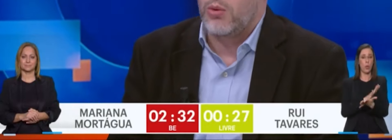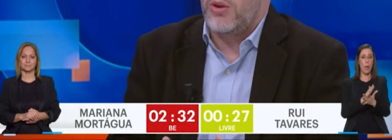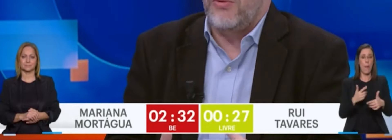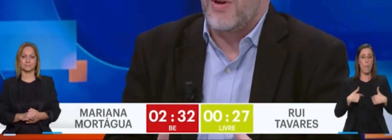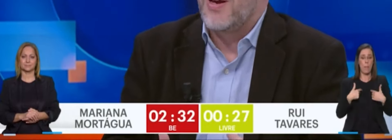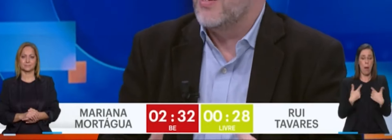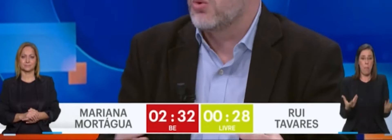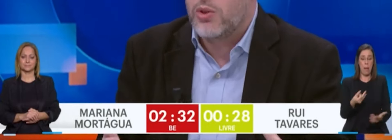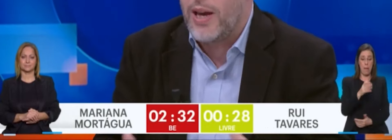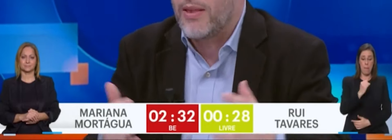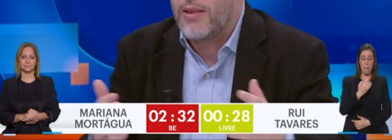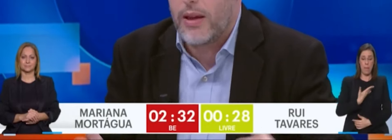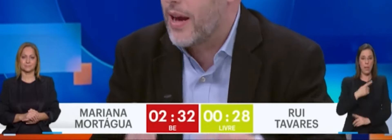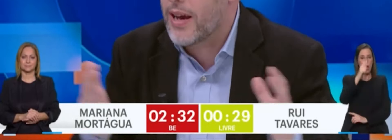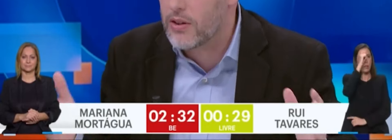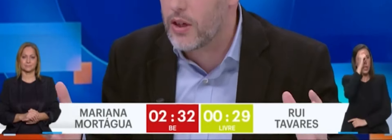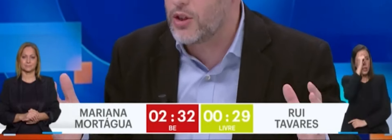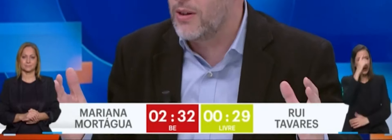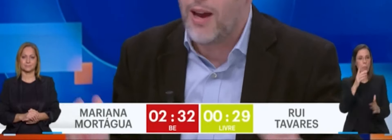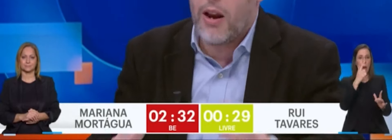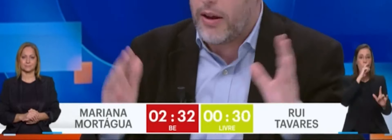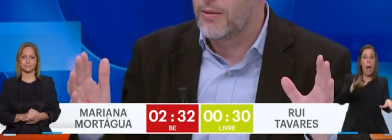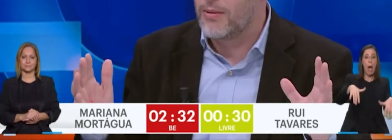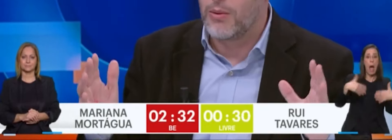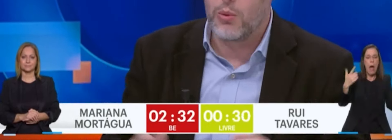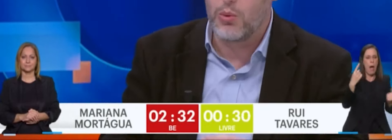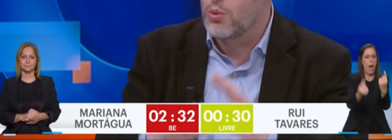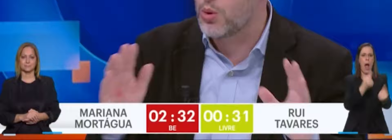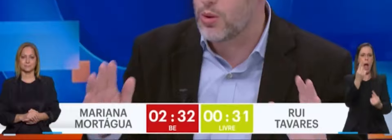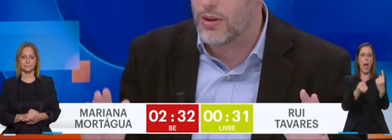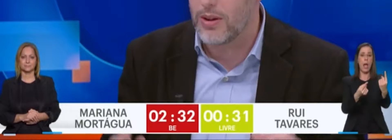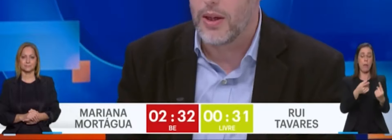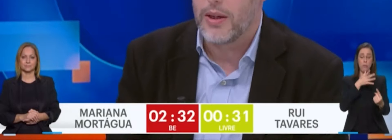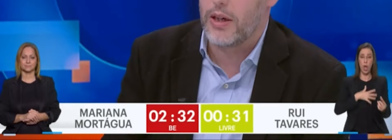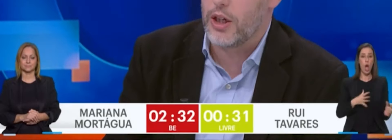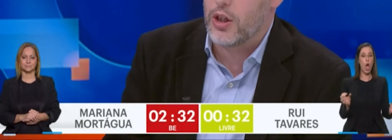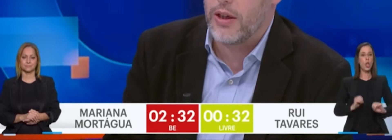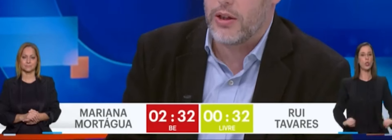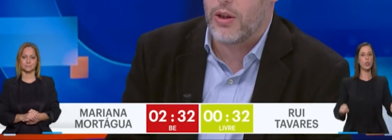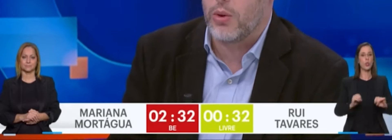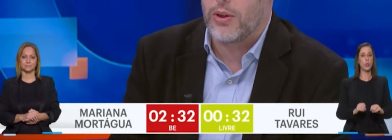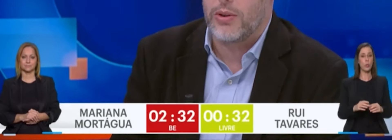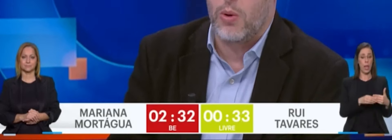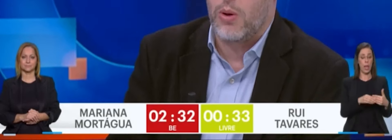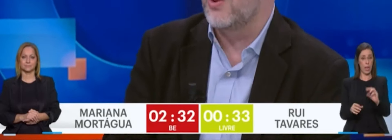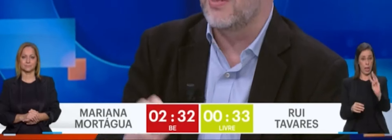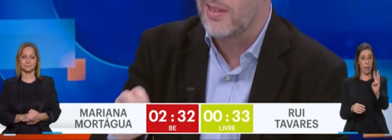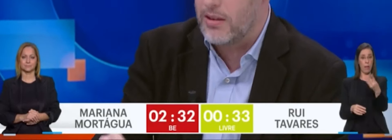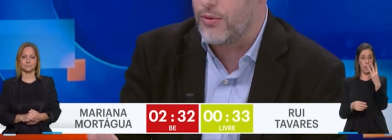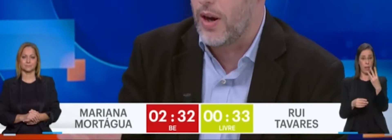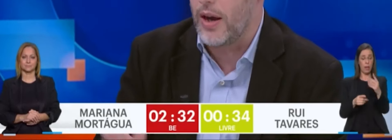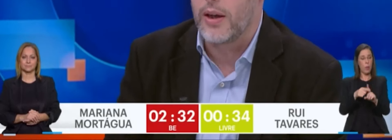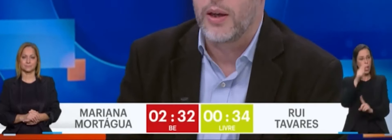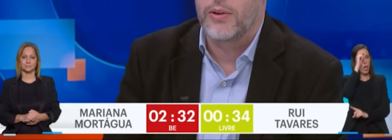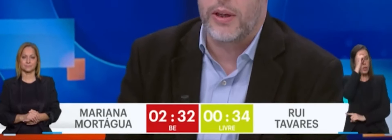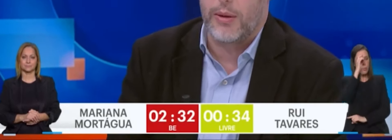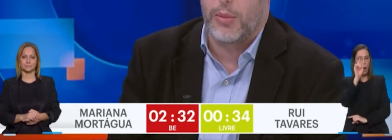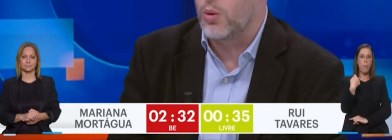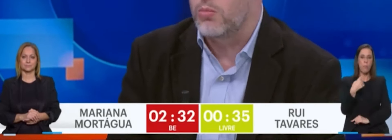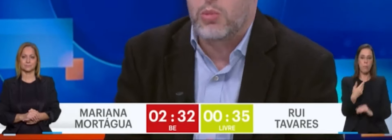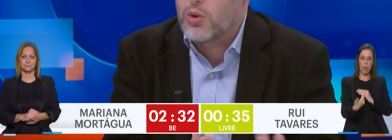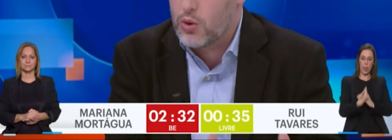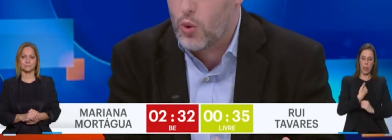Portanto o PSD não teve a cortesia AD quem quer que seja alguém um dos três líderes da Coligação a cortesia de falar